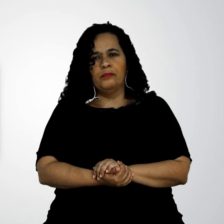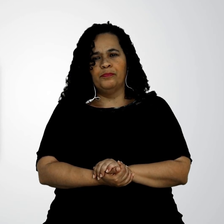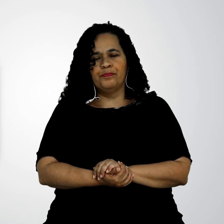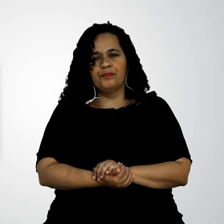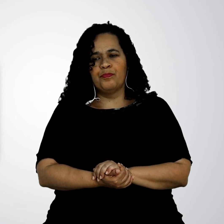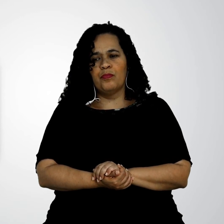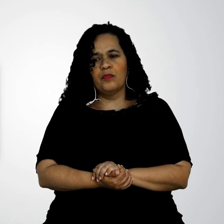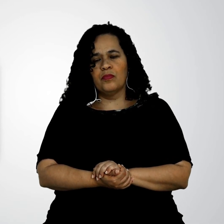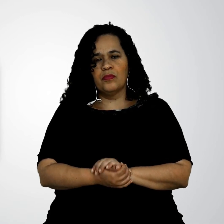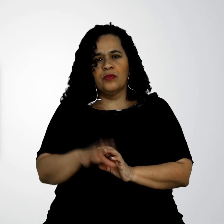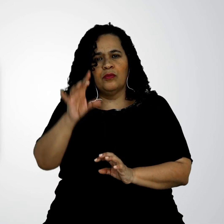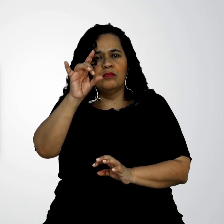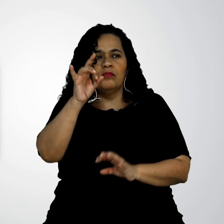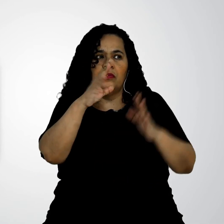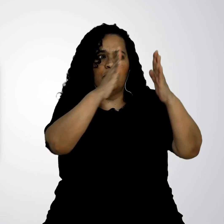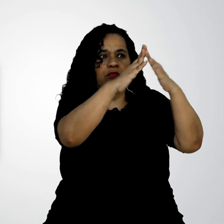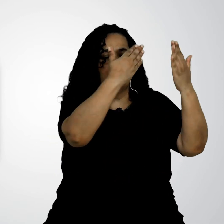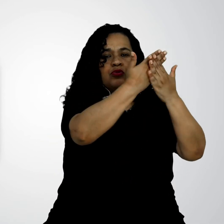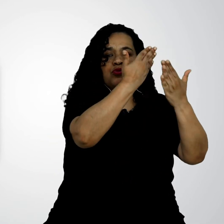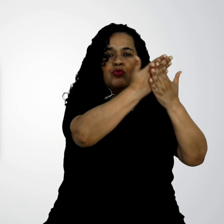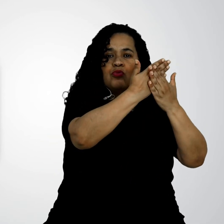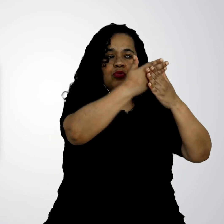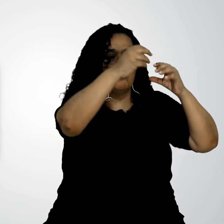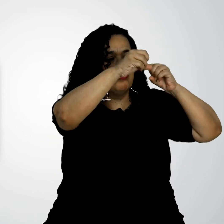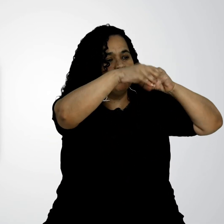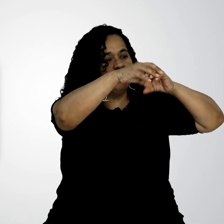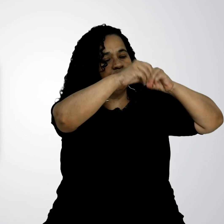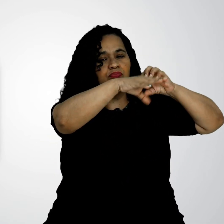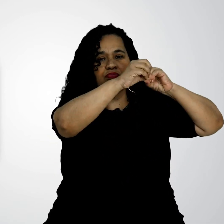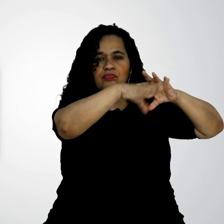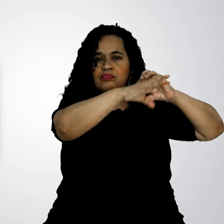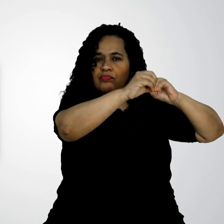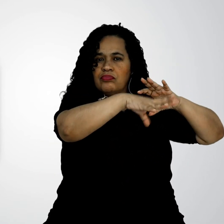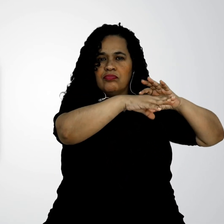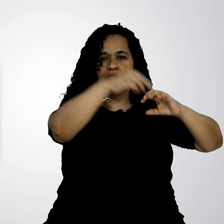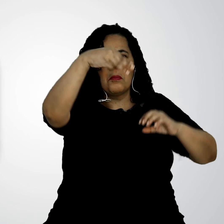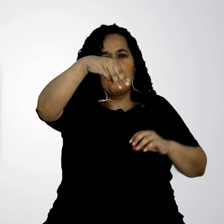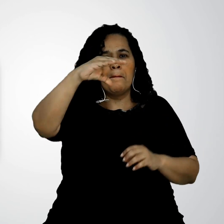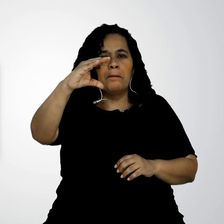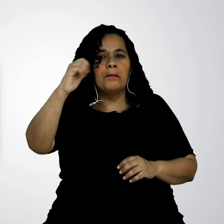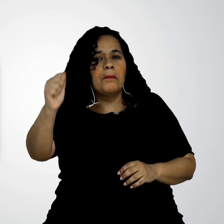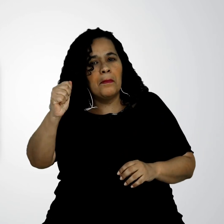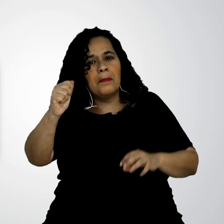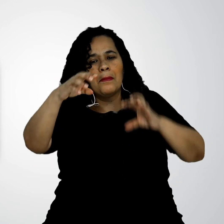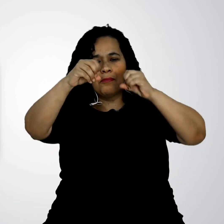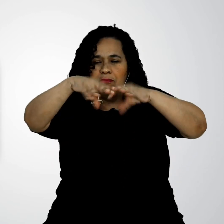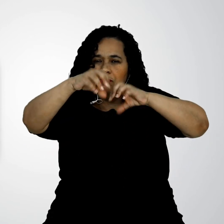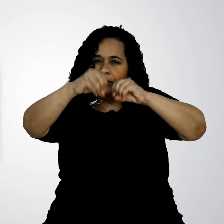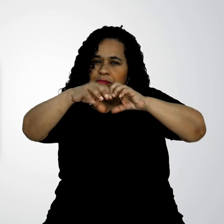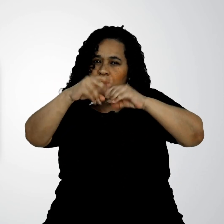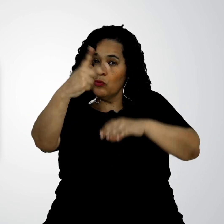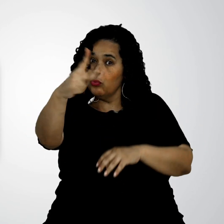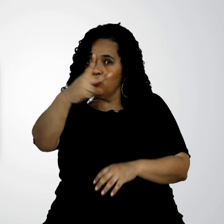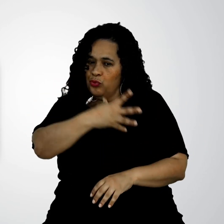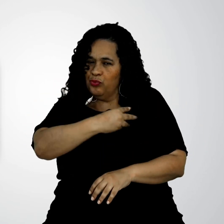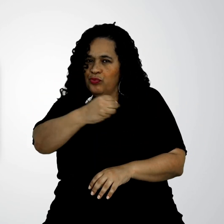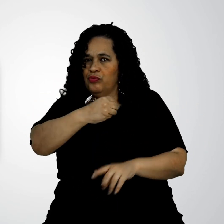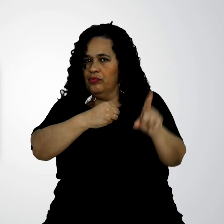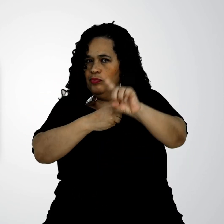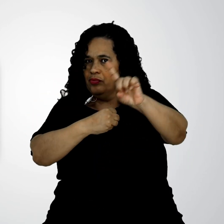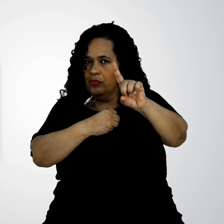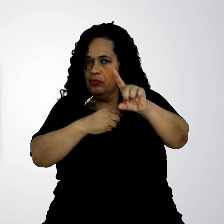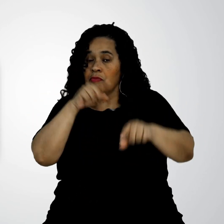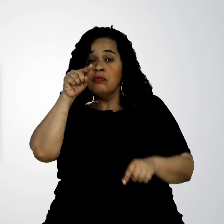Então, assim, não é a escola que educa uma criança. Não é o DJAP, não é o departamento infantil que vai educar o teu filho. Quem vai educar o teu filho é